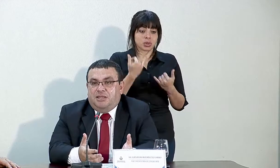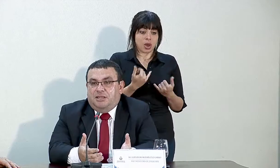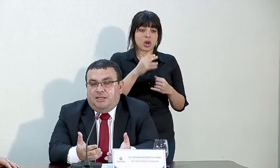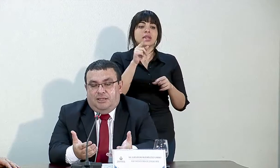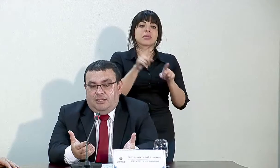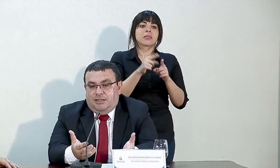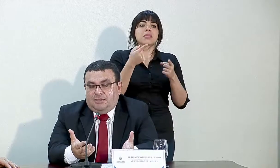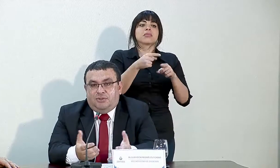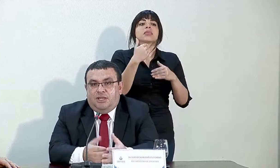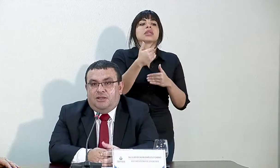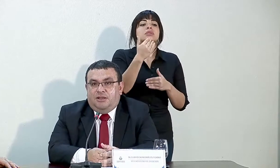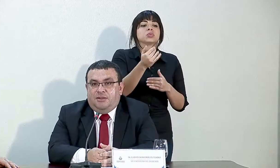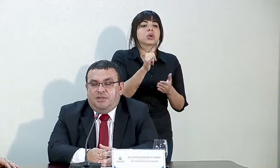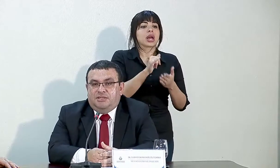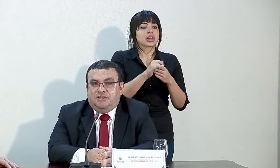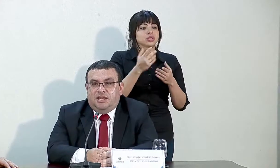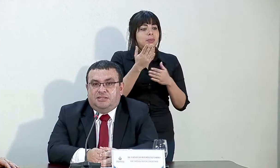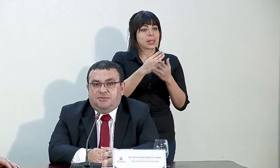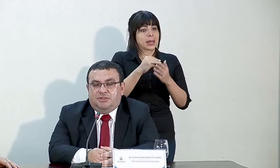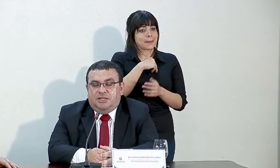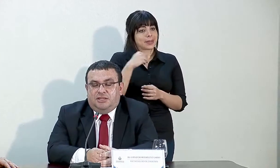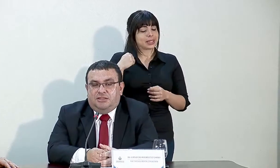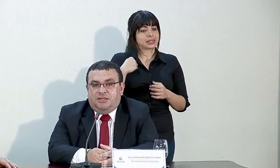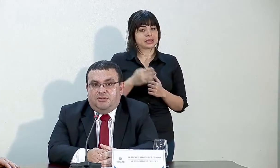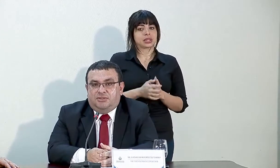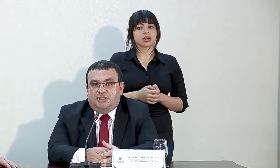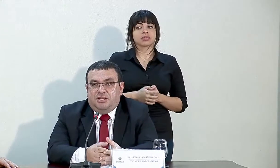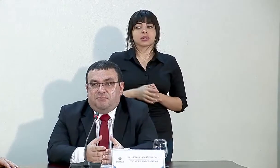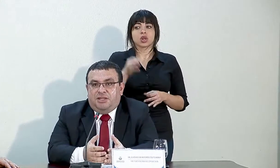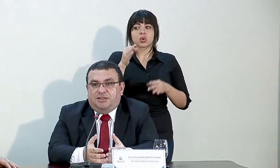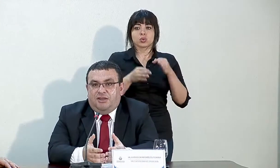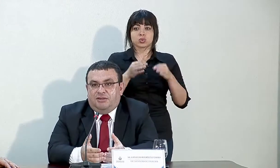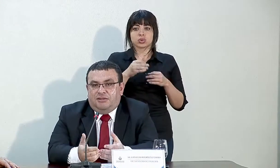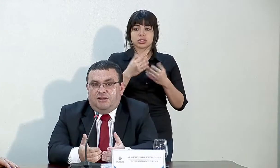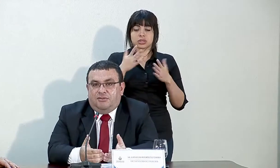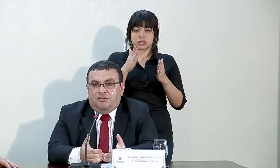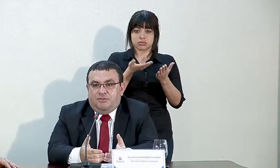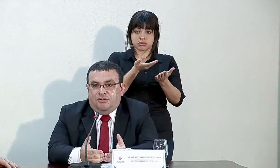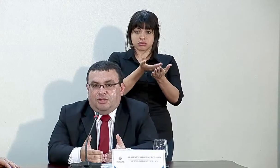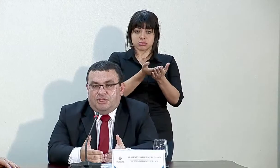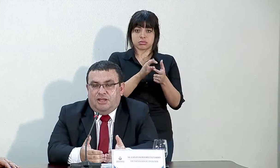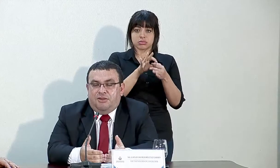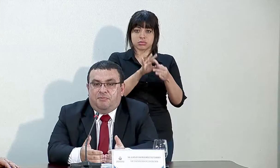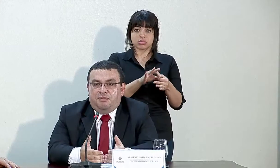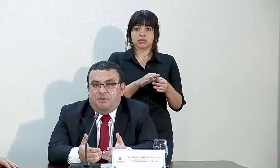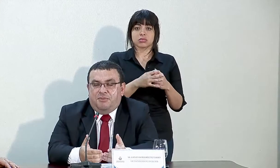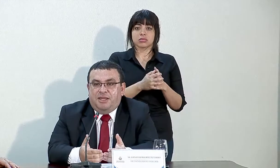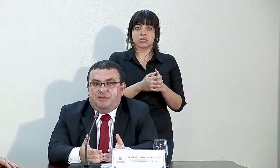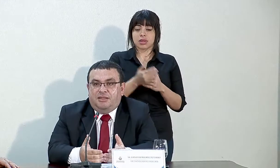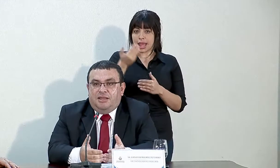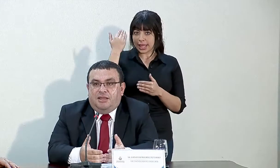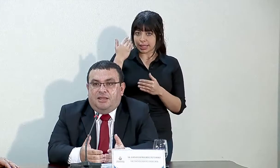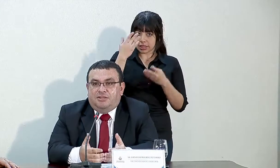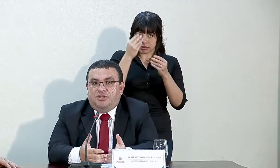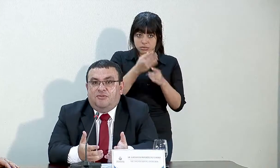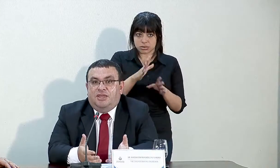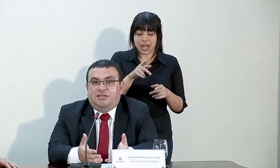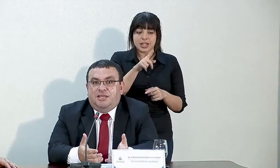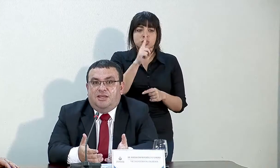después. Esto que la ministra de Justicia planteaba, con lo que señalaba previamente, es una